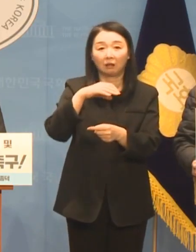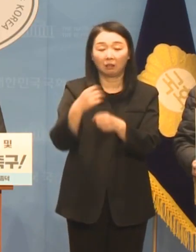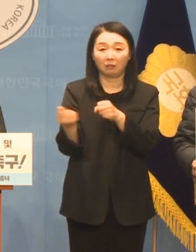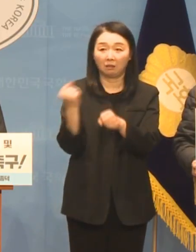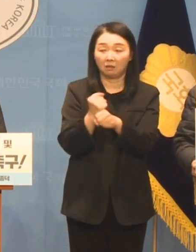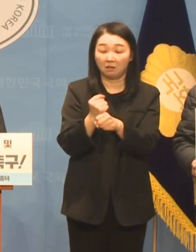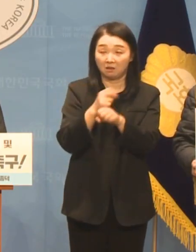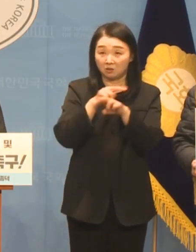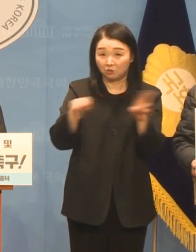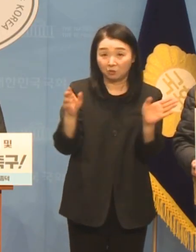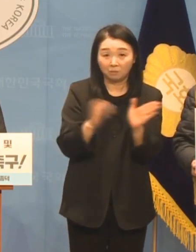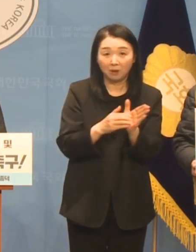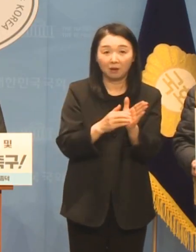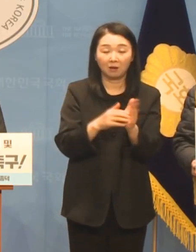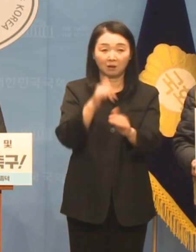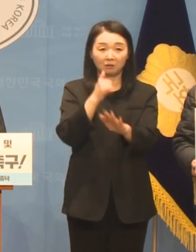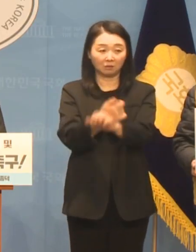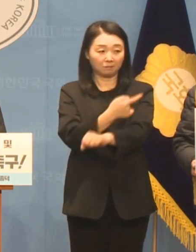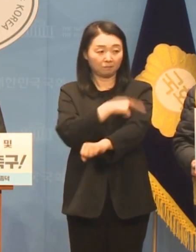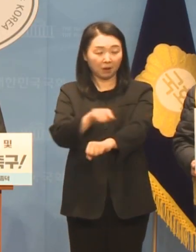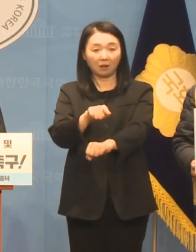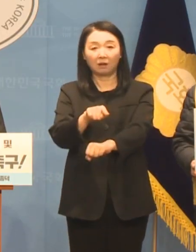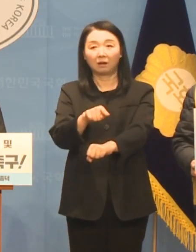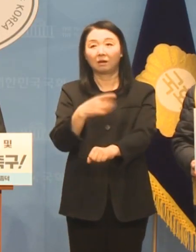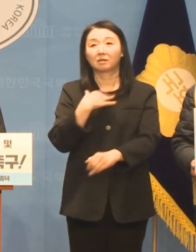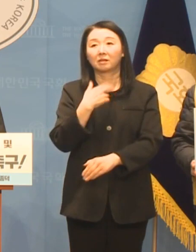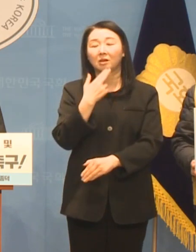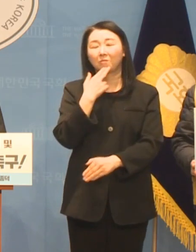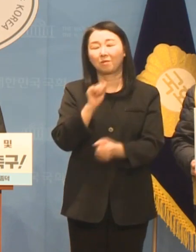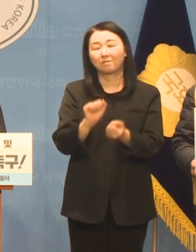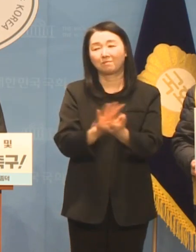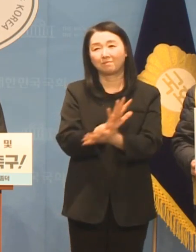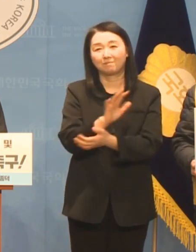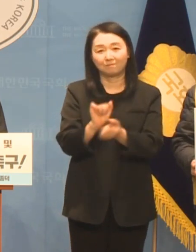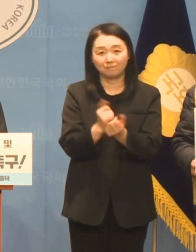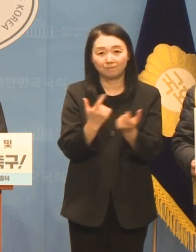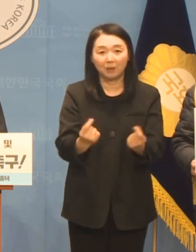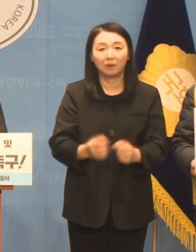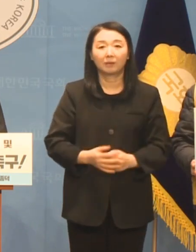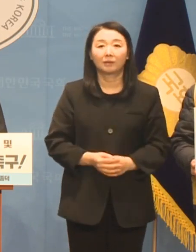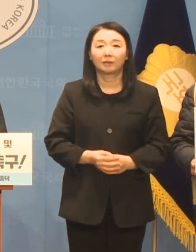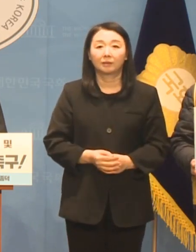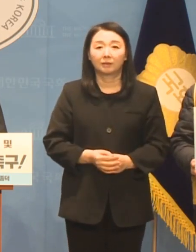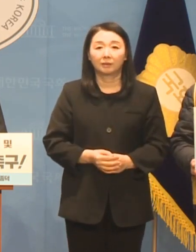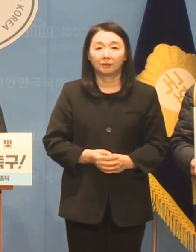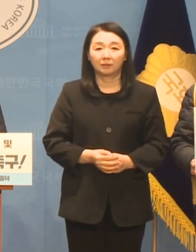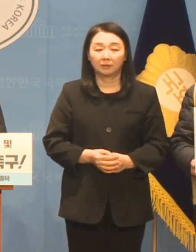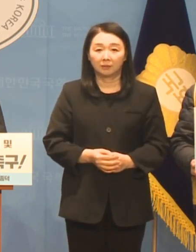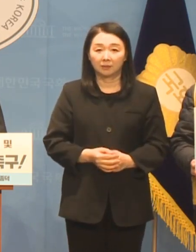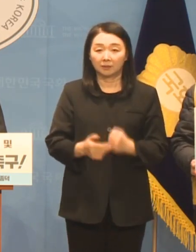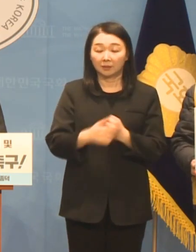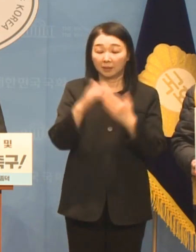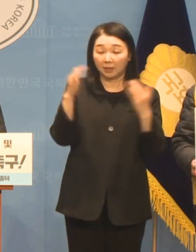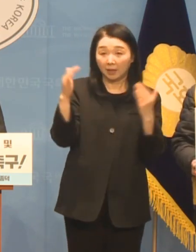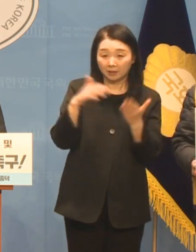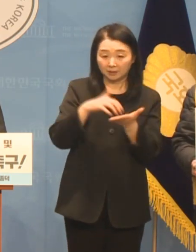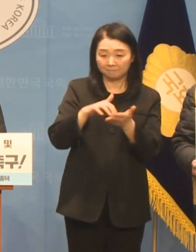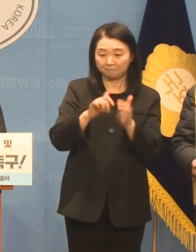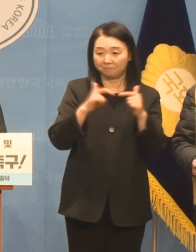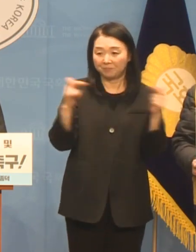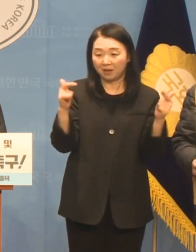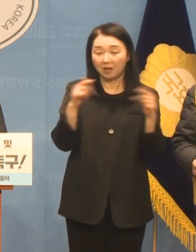것은 너무나 무능하고 무책임한 폭거입니다. 의대 증원 철회는